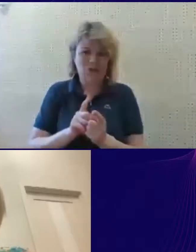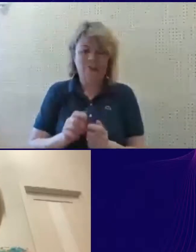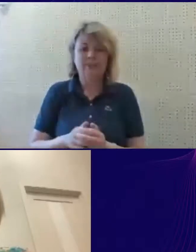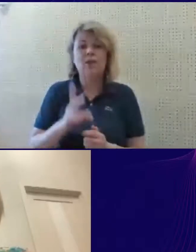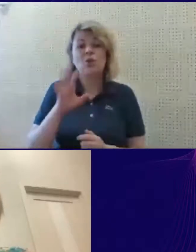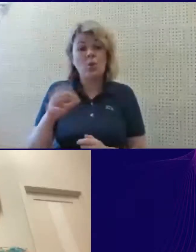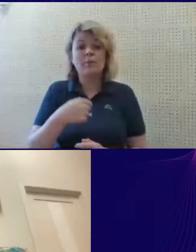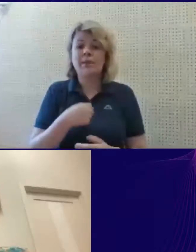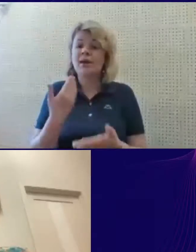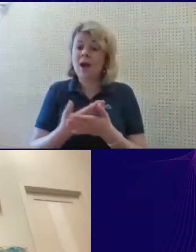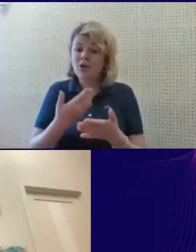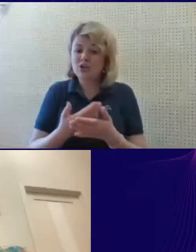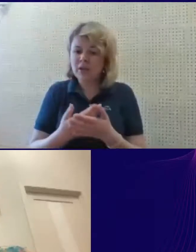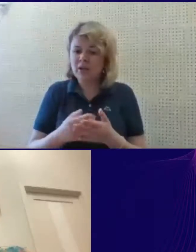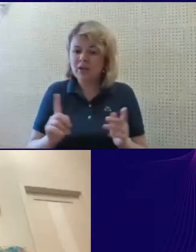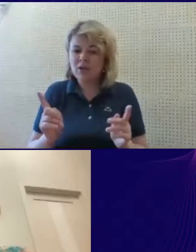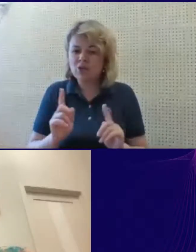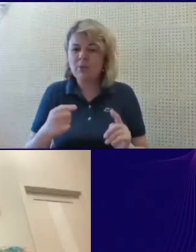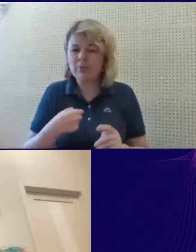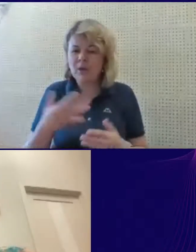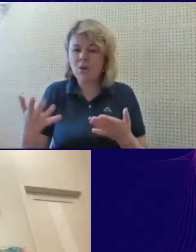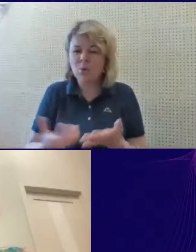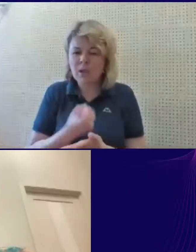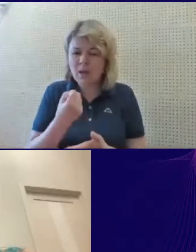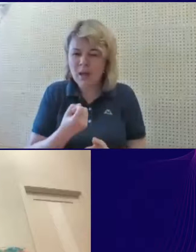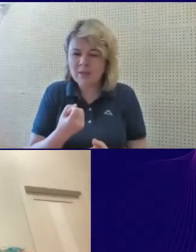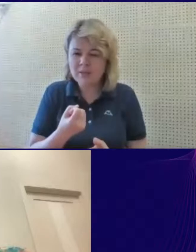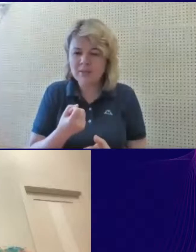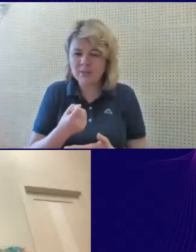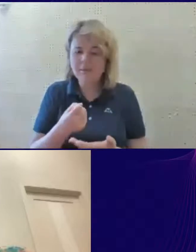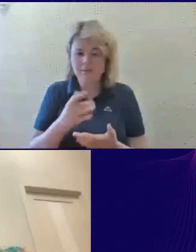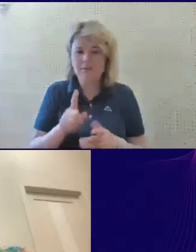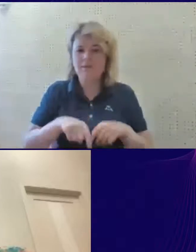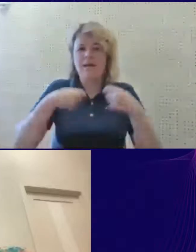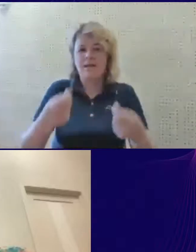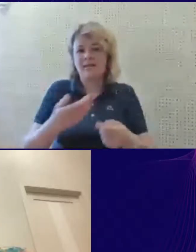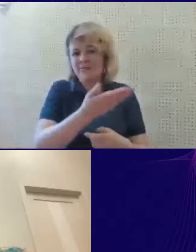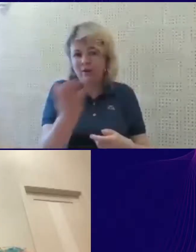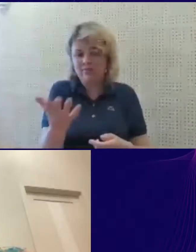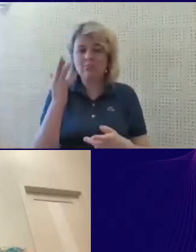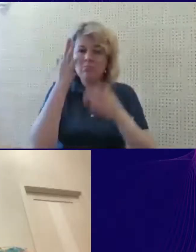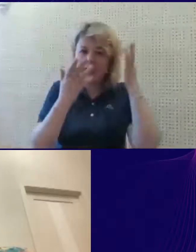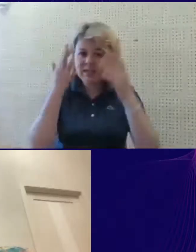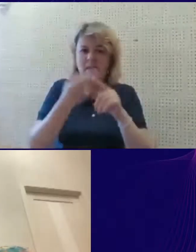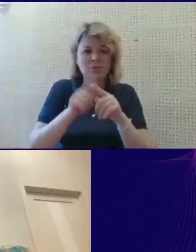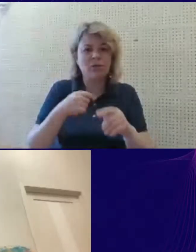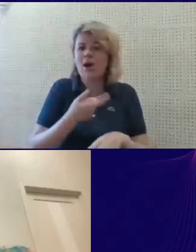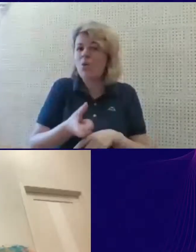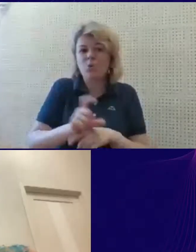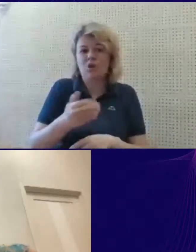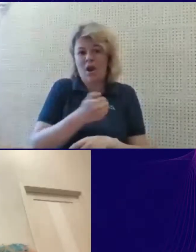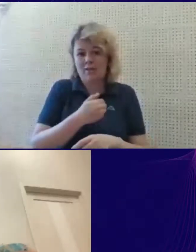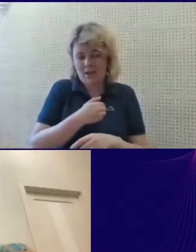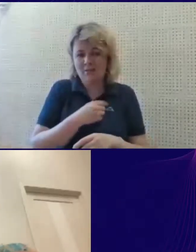Но мне кажется, что мне удалось донести до вас вот те мысли, которые я очень хотел до вас